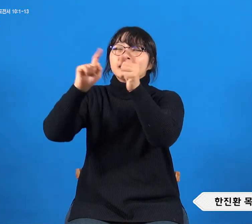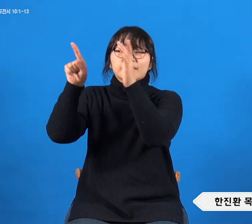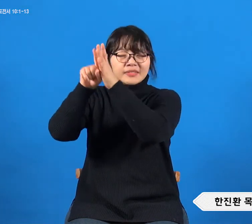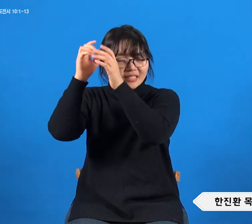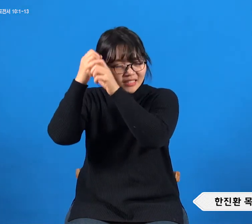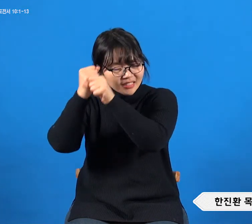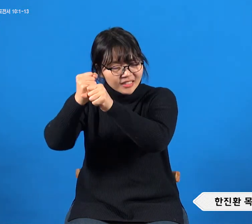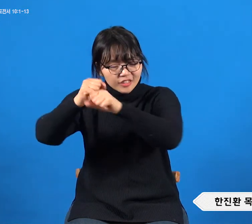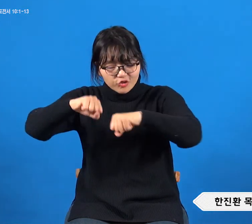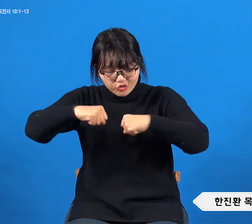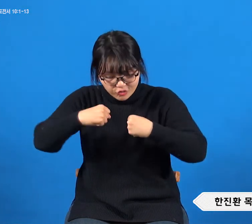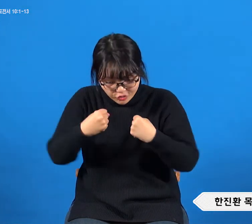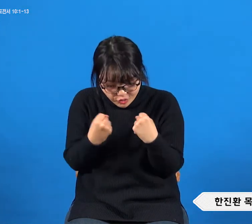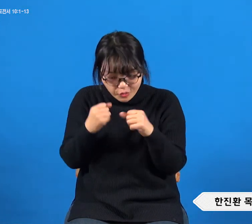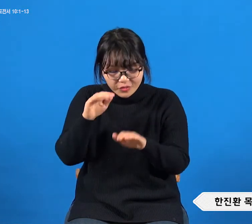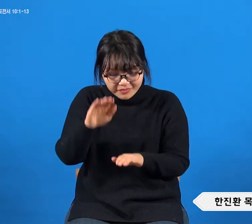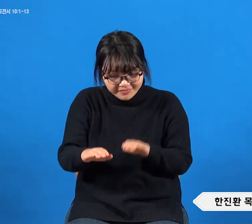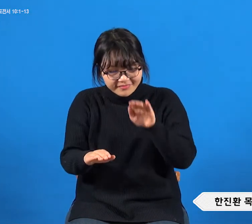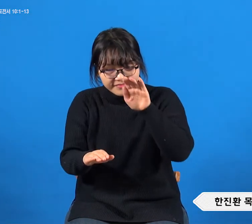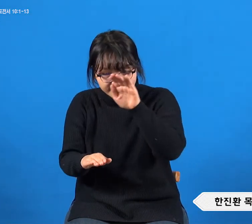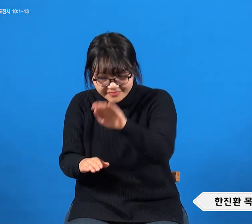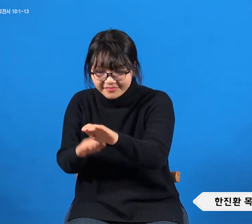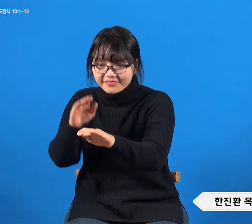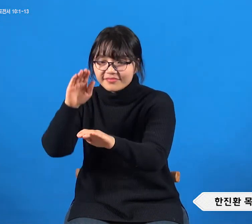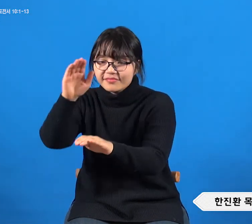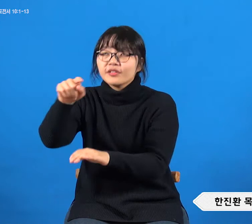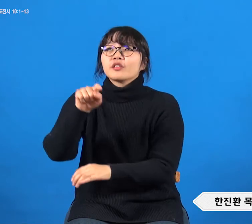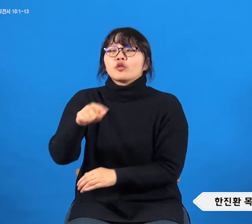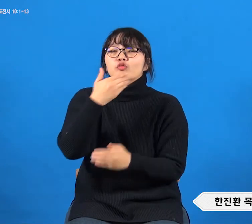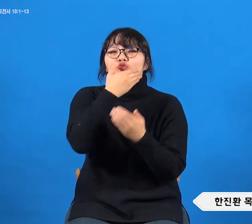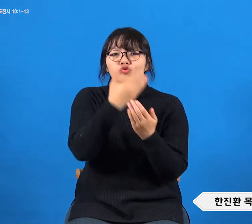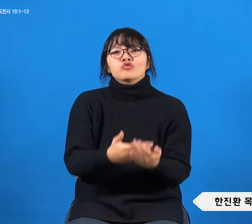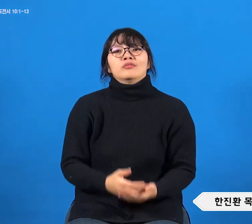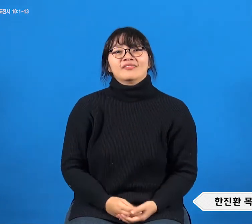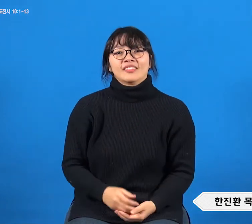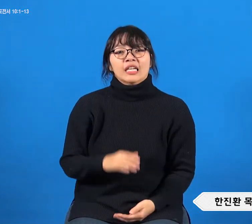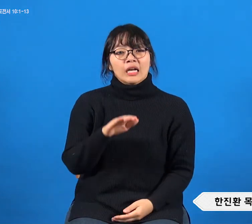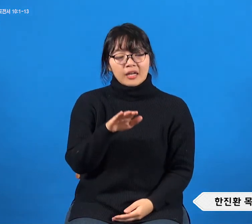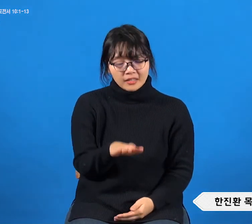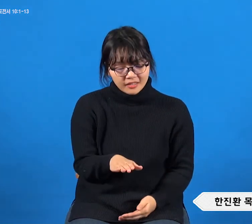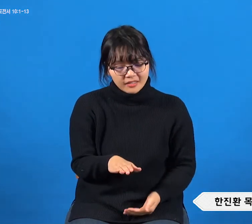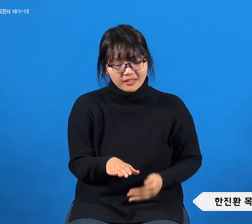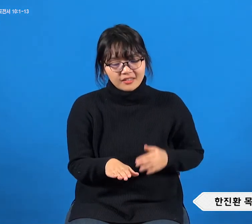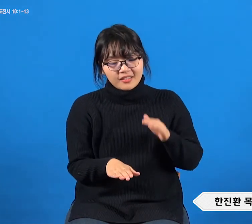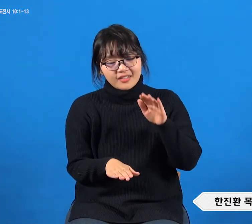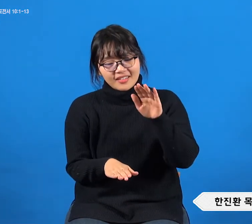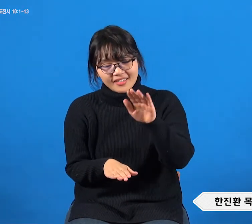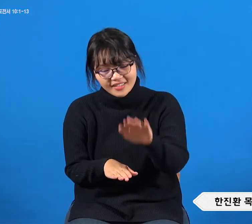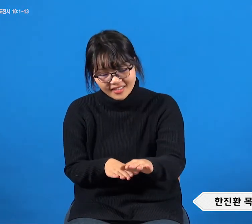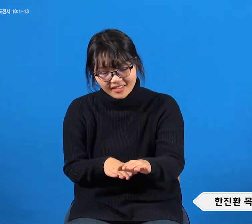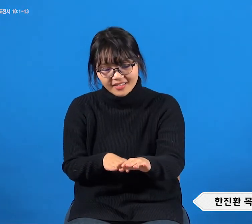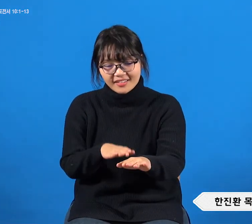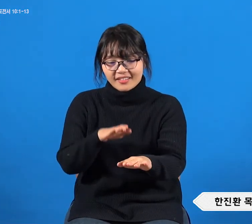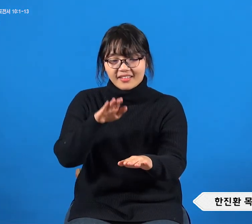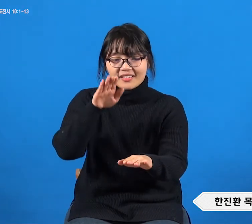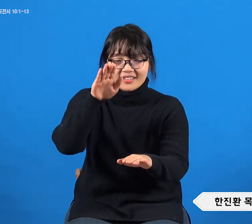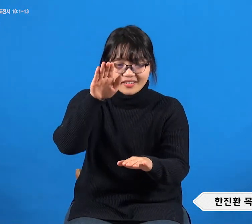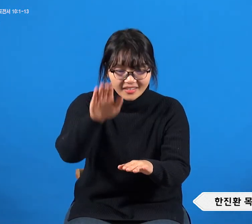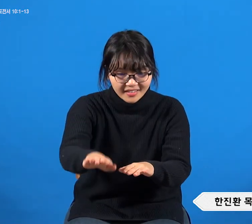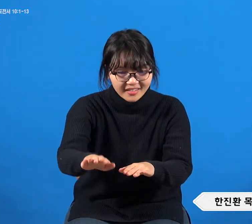걸음을 내딛는 것이 중요합니다. 그렇게 한 걸음 한 걸음 순종의 걸음을 내딛다